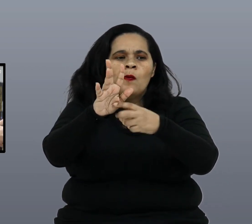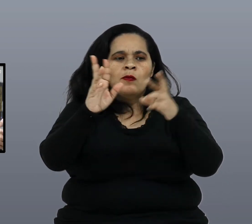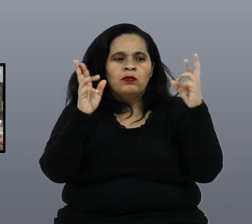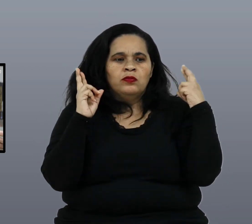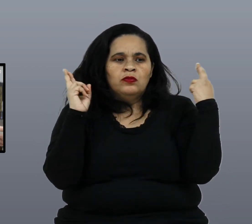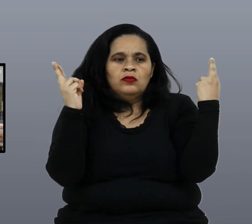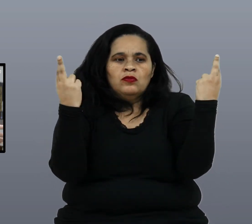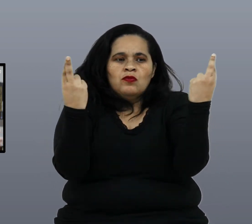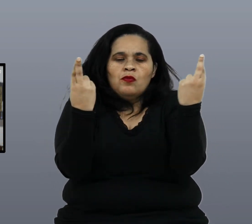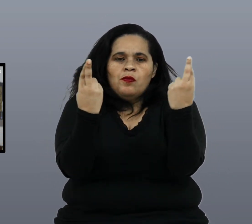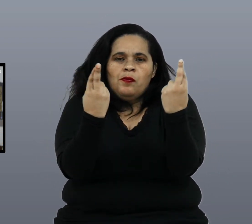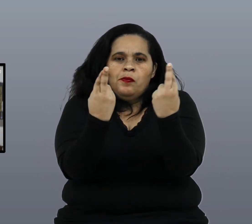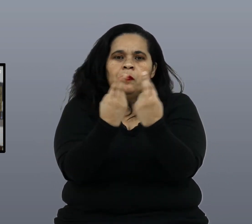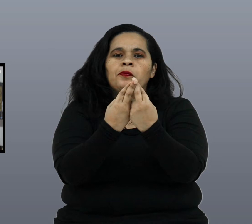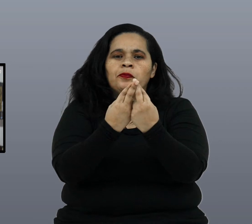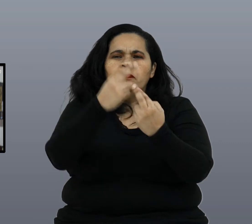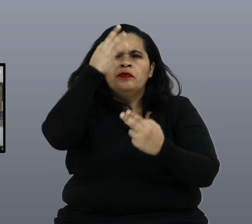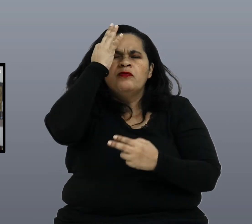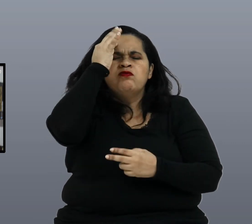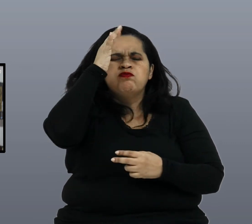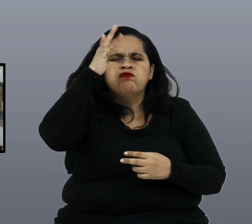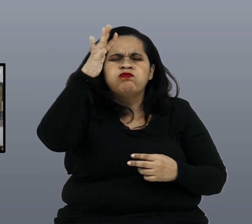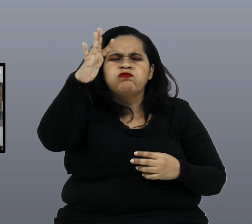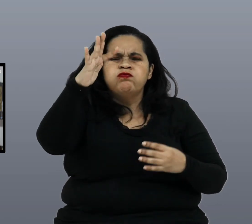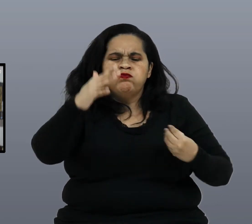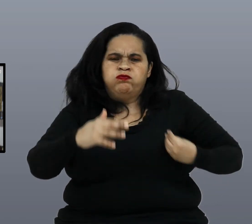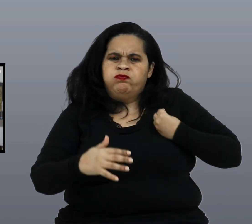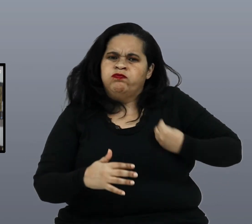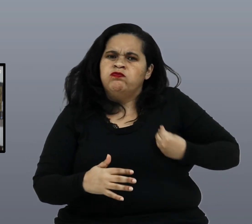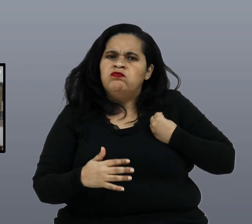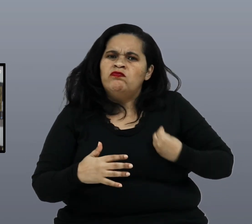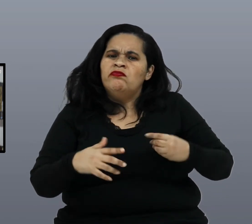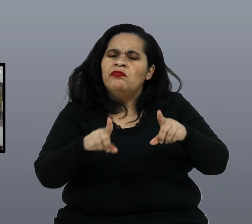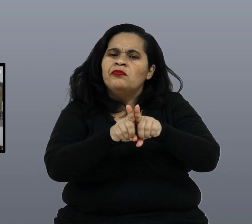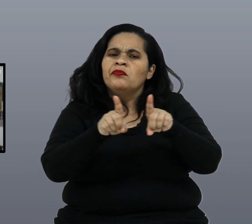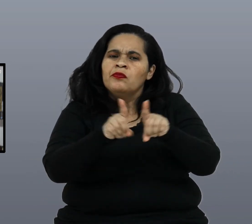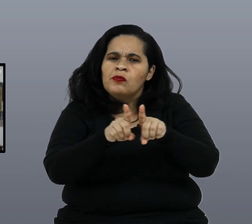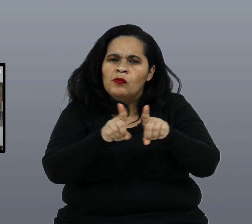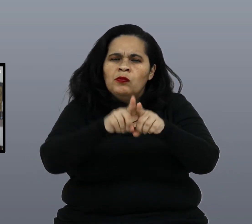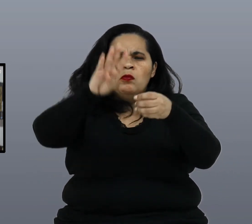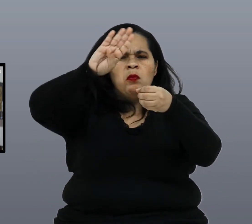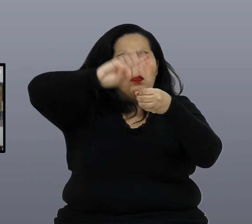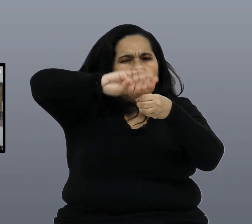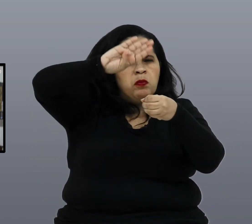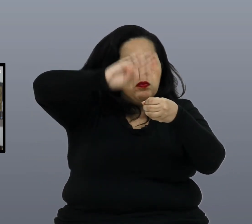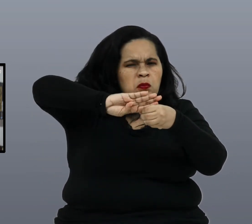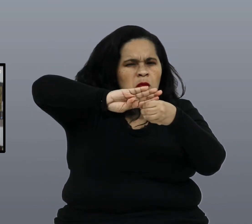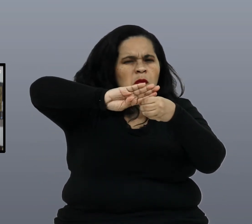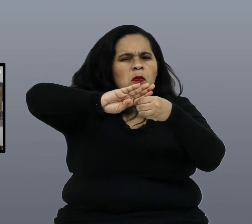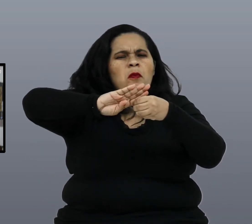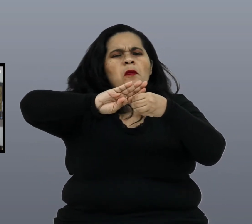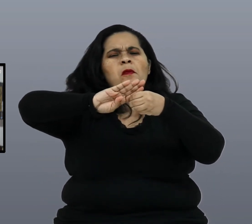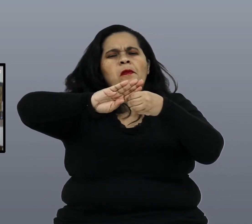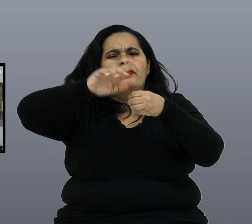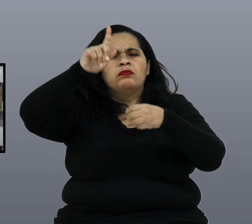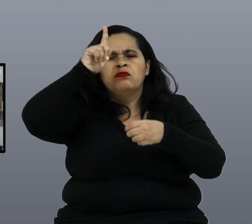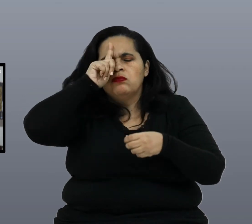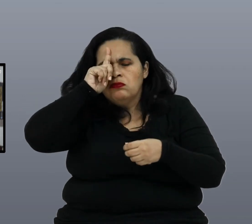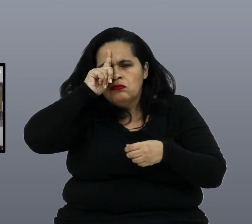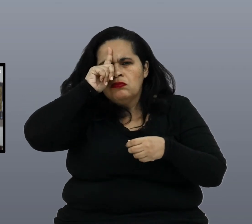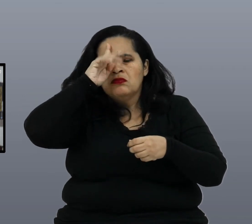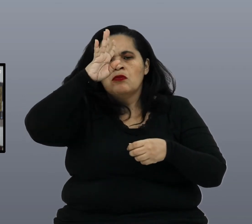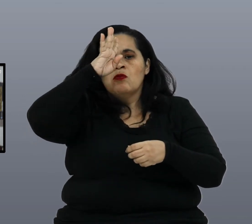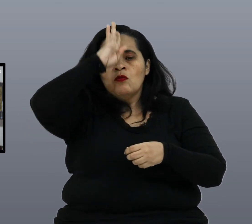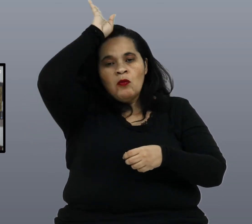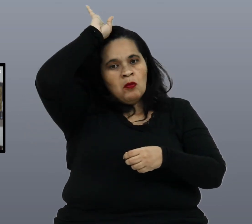esses impérios, na filosofia, a maneira de existir, ele está presente no Império Babilônico, Medo-Persa, Grego, Império Romano, ele está